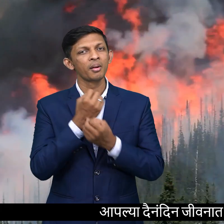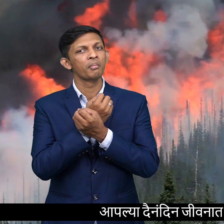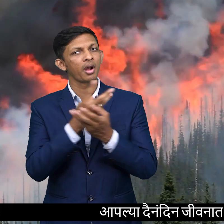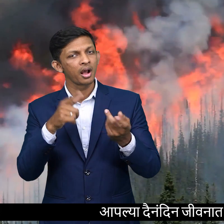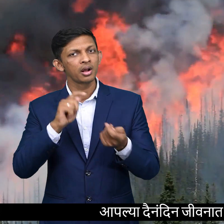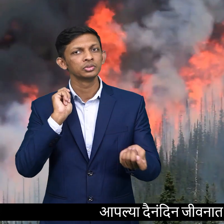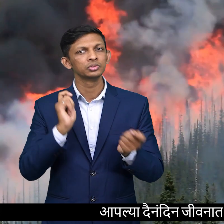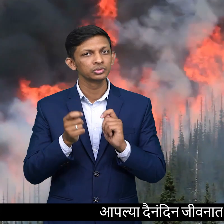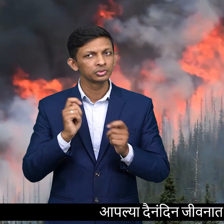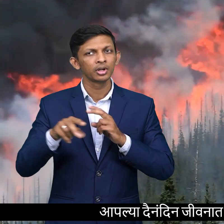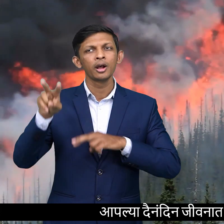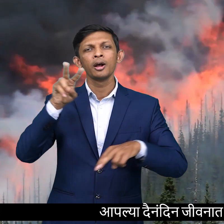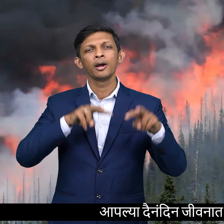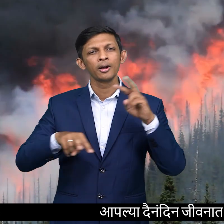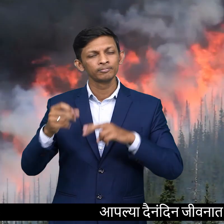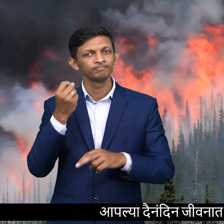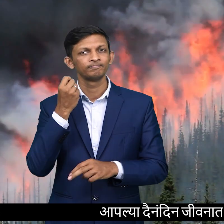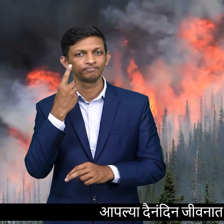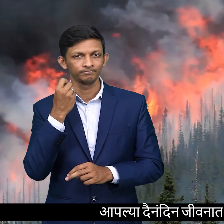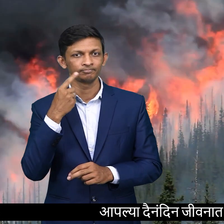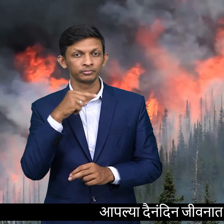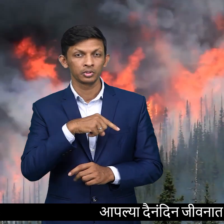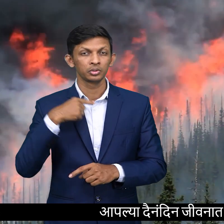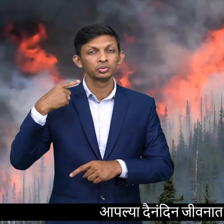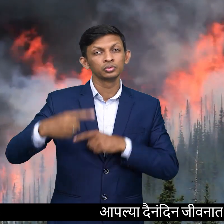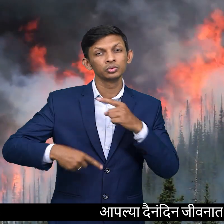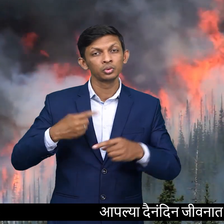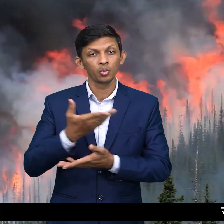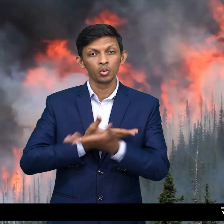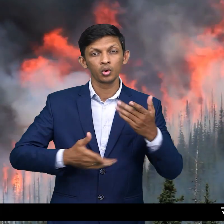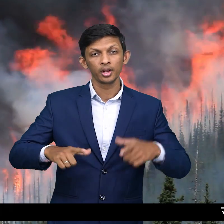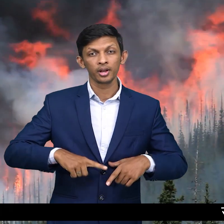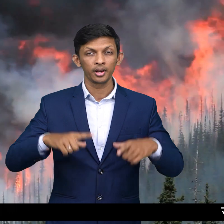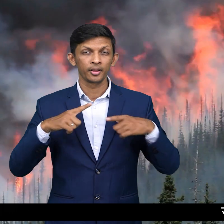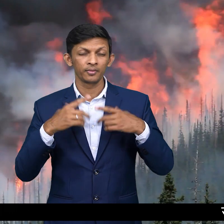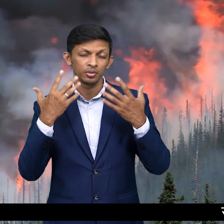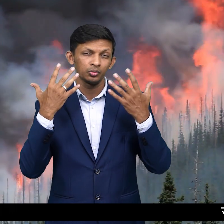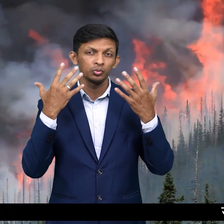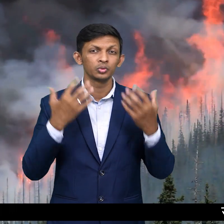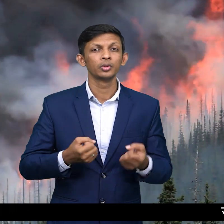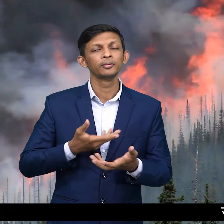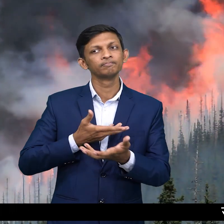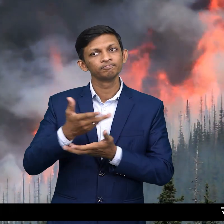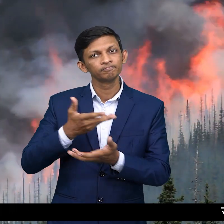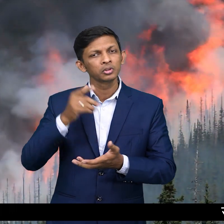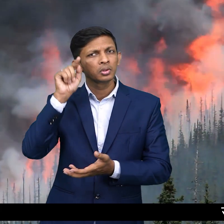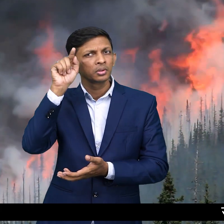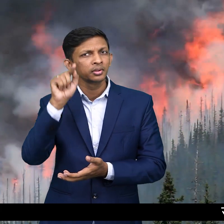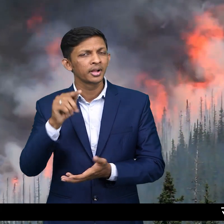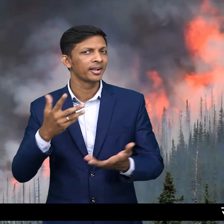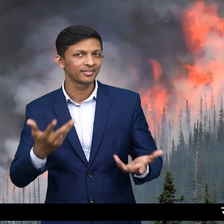आपल्या दैनंदिन जीवनात आपण पाहत असलेल्या कोणत्याही बदलांना समजून घेण्यासाठी